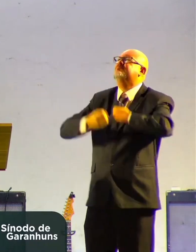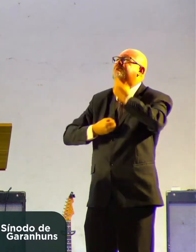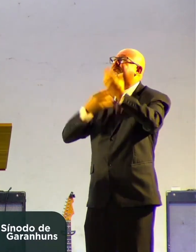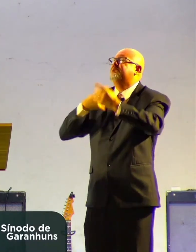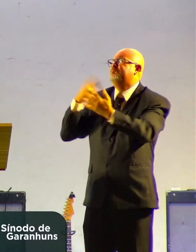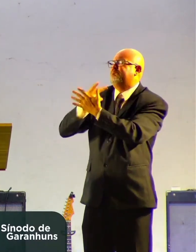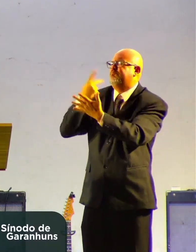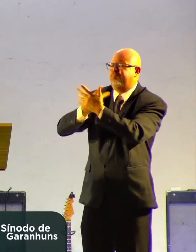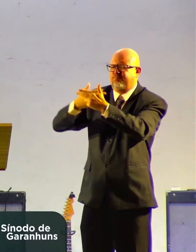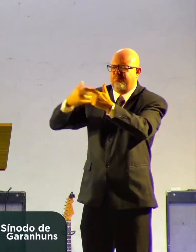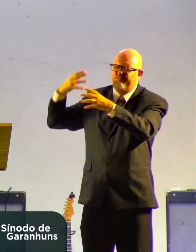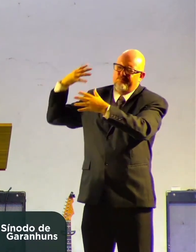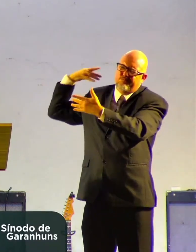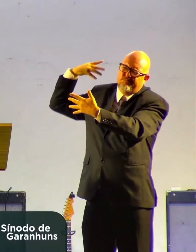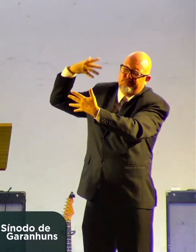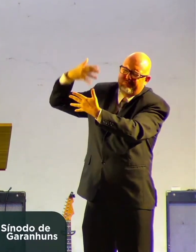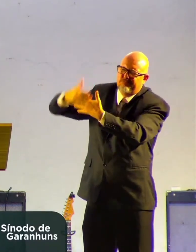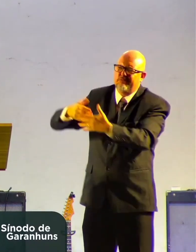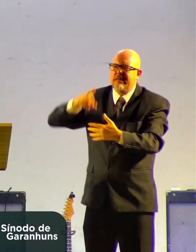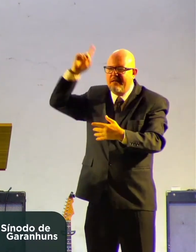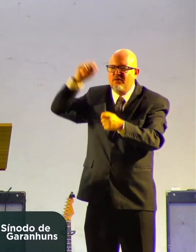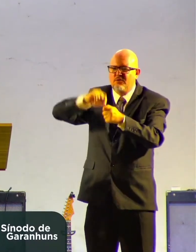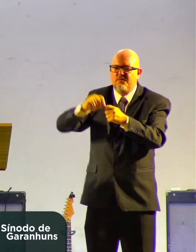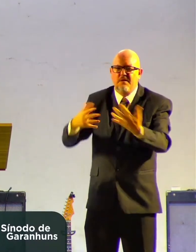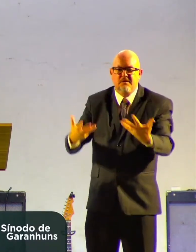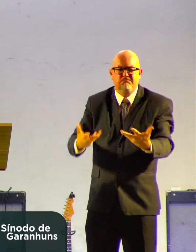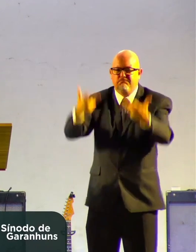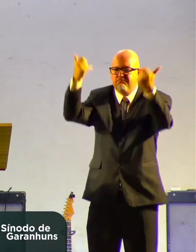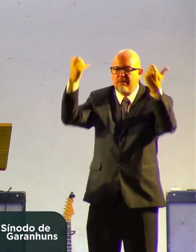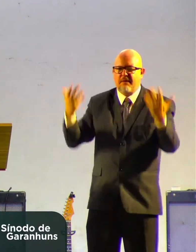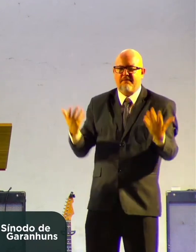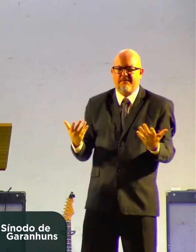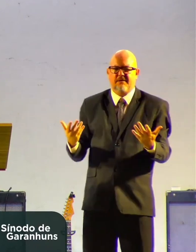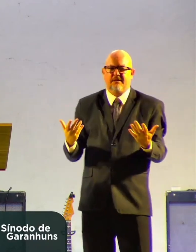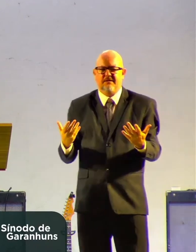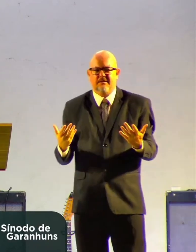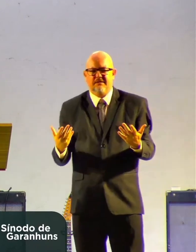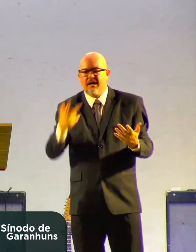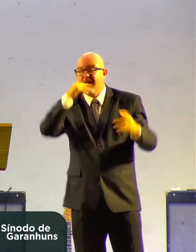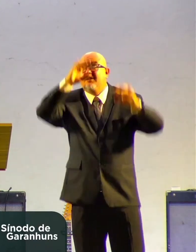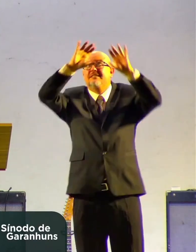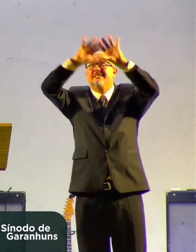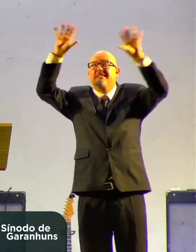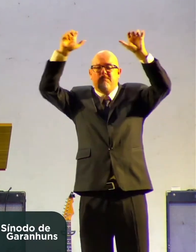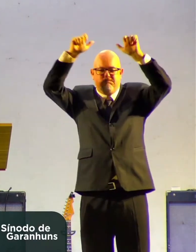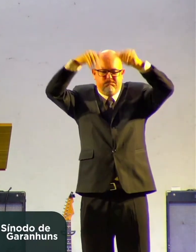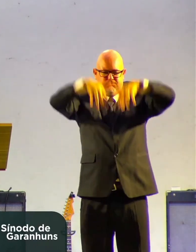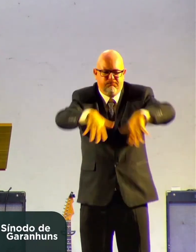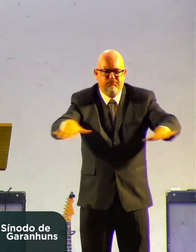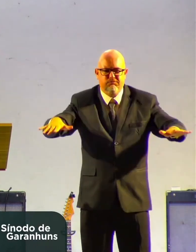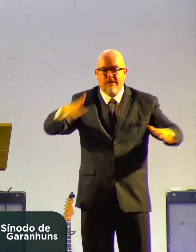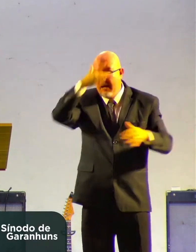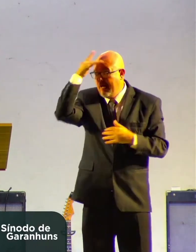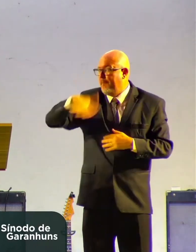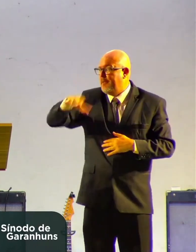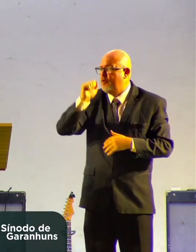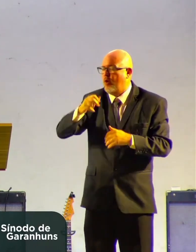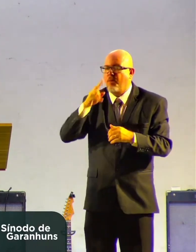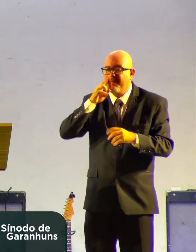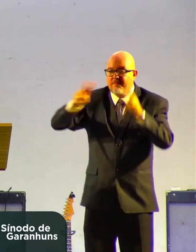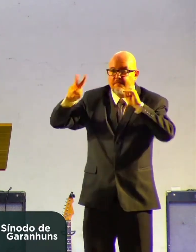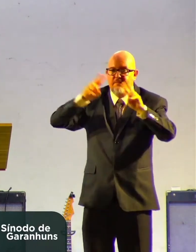Deus. Deus começou a fazer maravilhas. Os céus se fenderam, cegos começaram a ver,